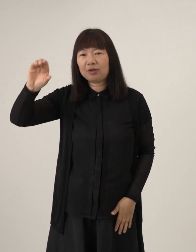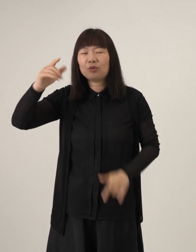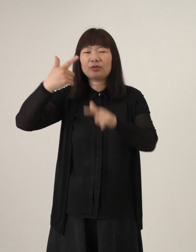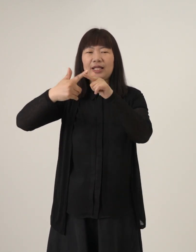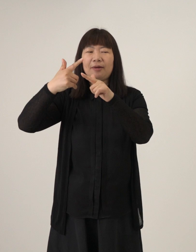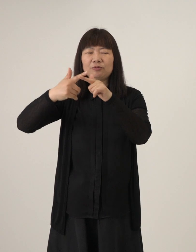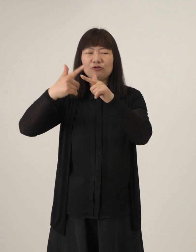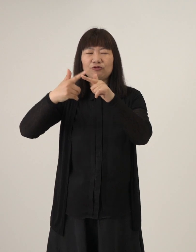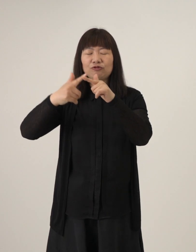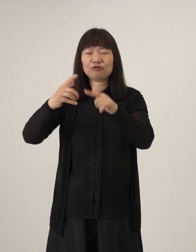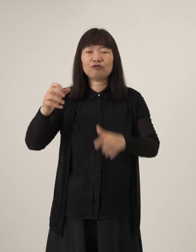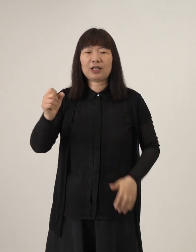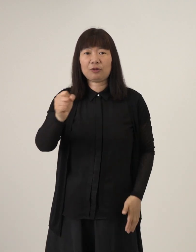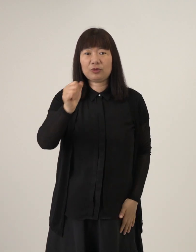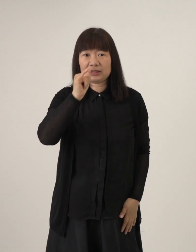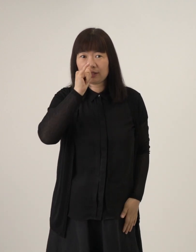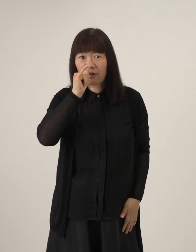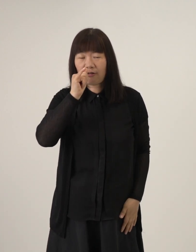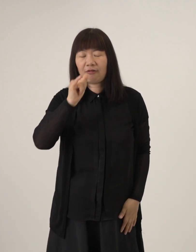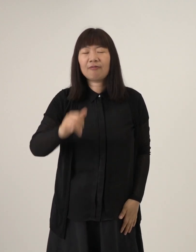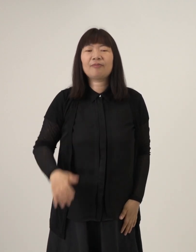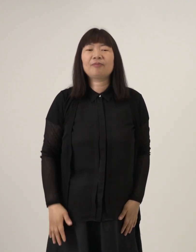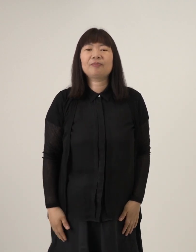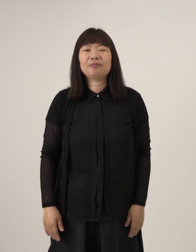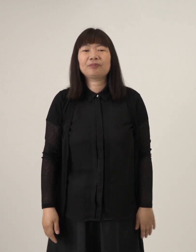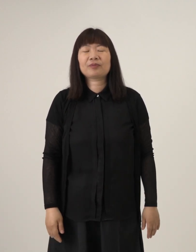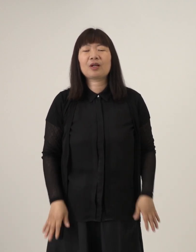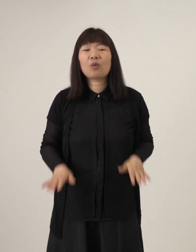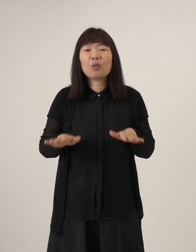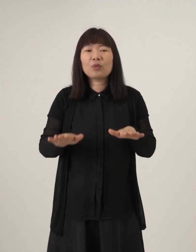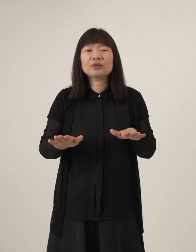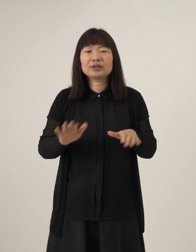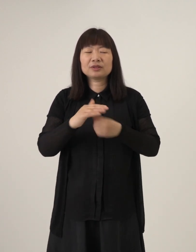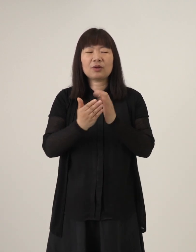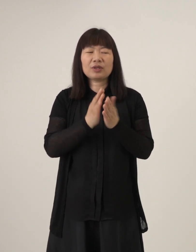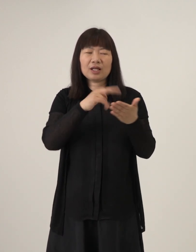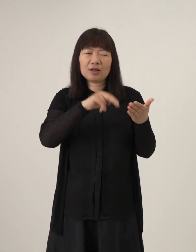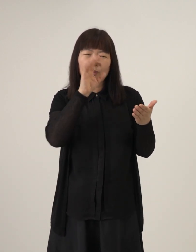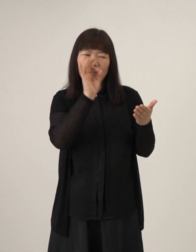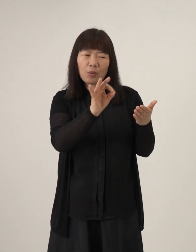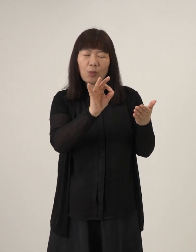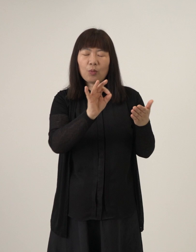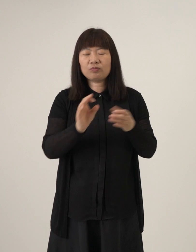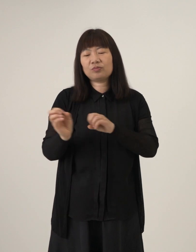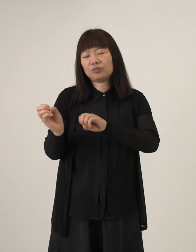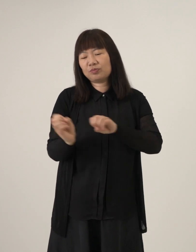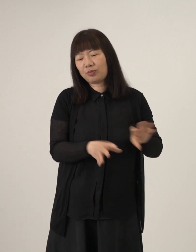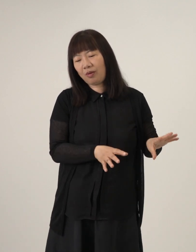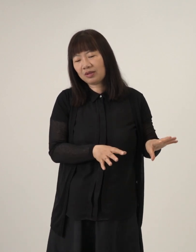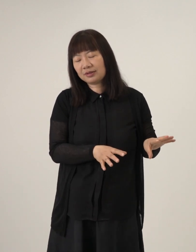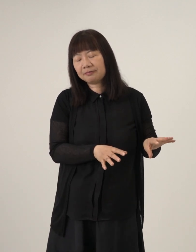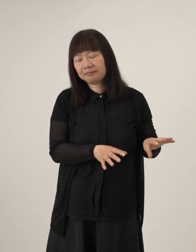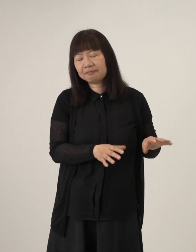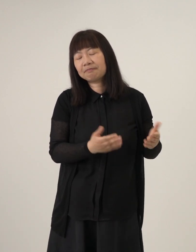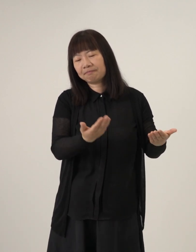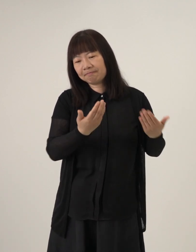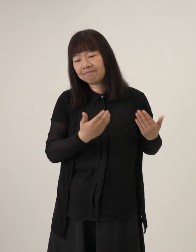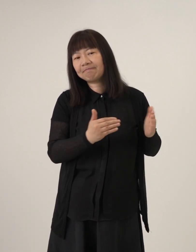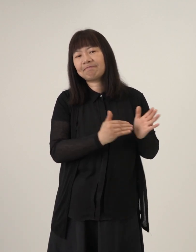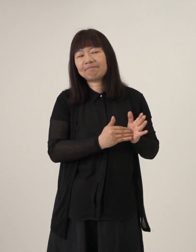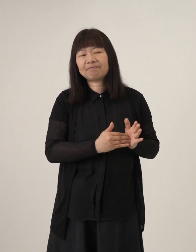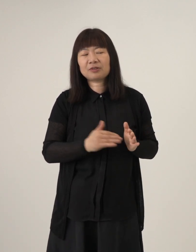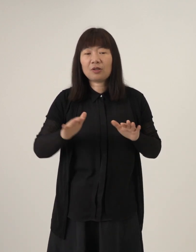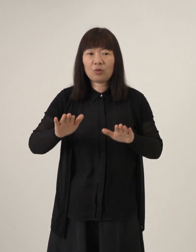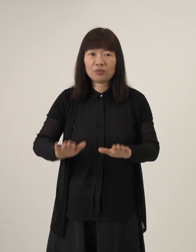가로막대기입니다. 거기에 예수님이 오늘 본문대로라면 버림을 당했어요. 버림을. 자,